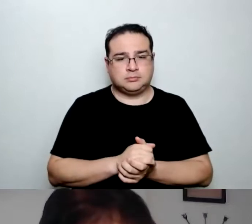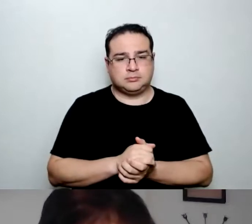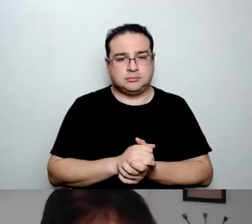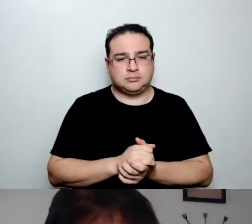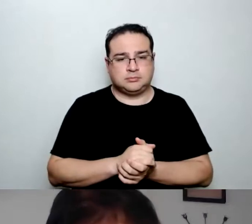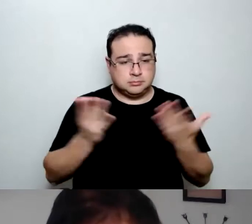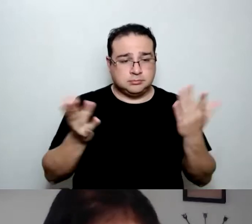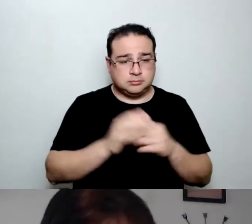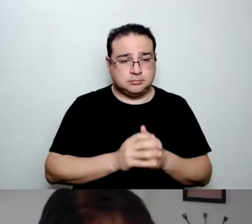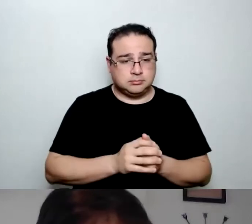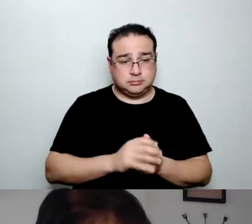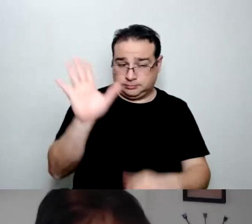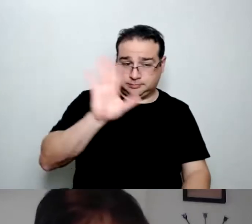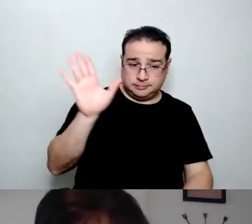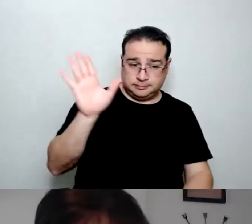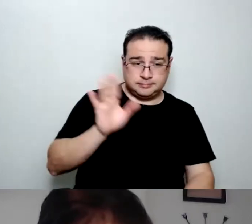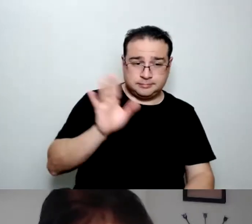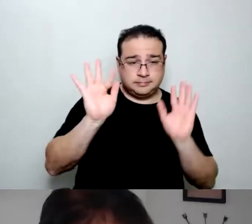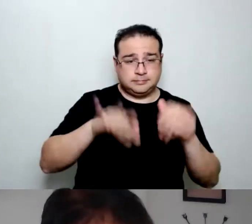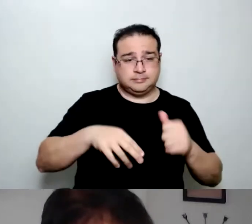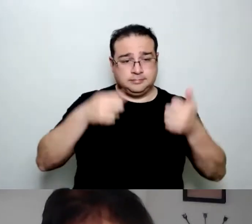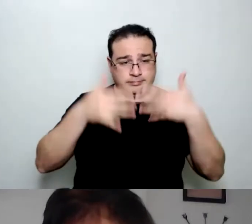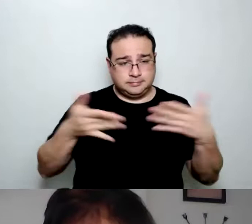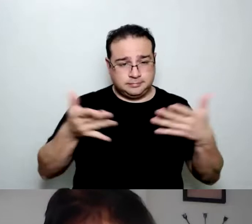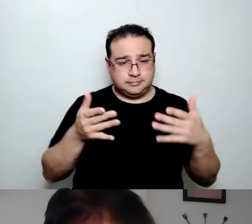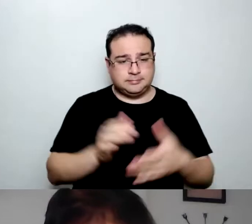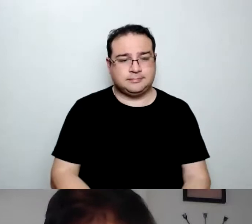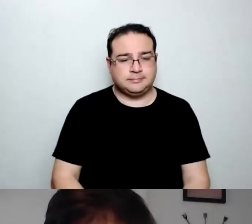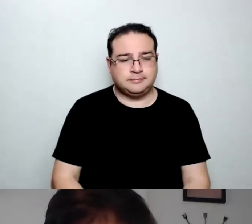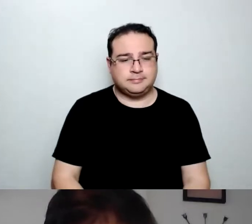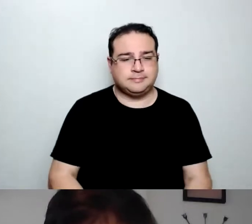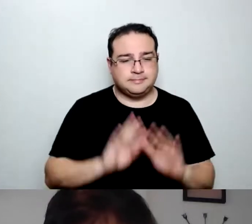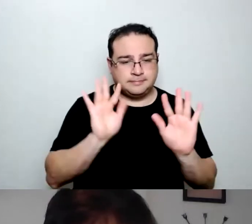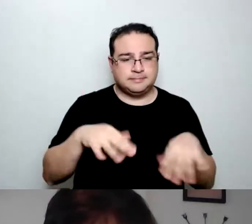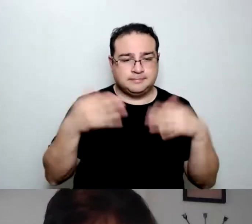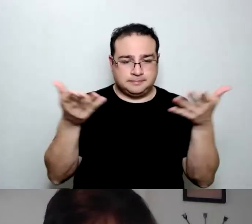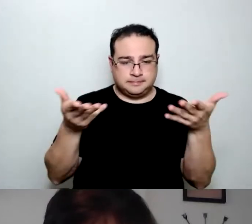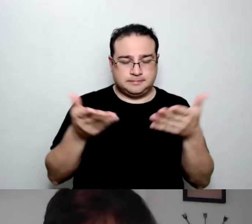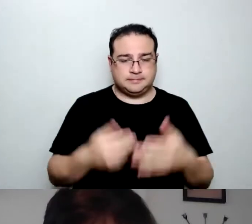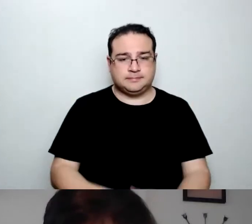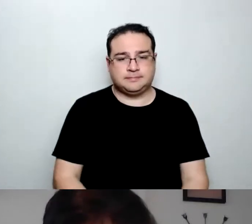enfim, se vocês quiserem dar um tchau, alguma fala específica para a gente finalizar.